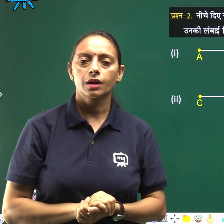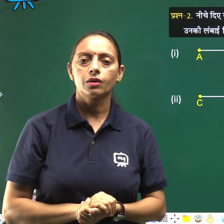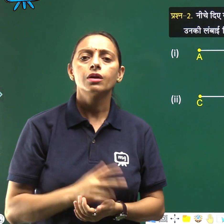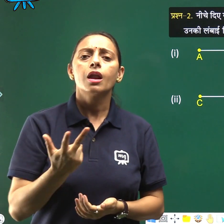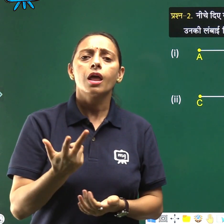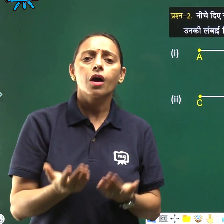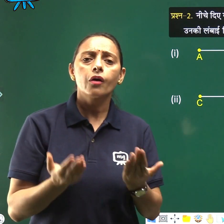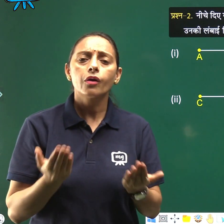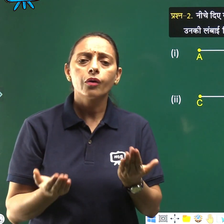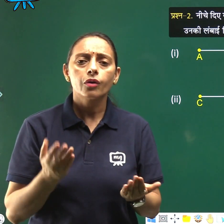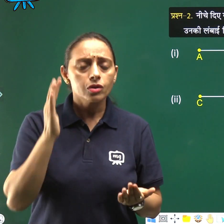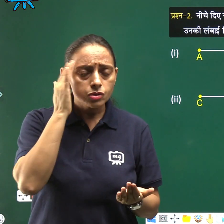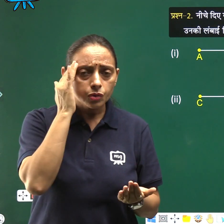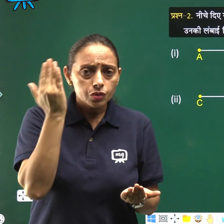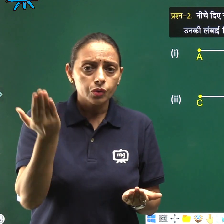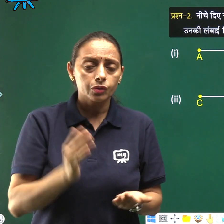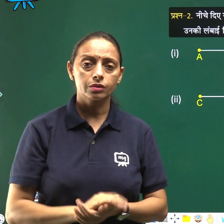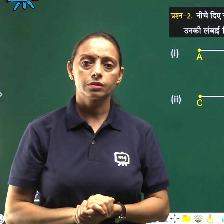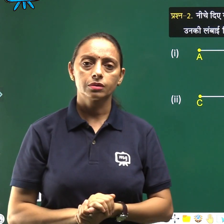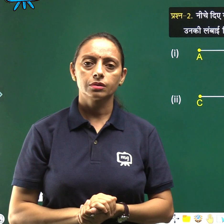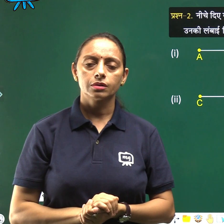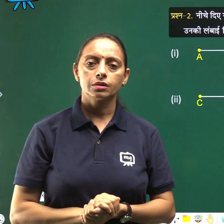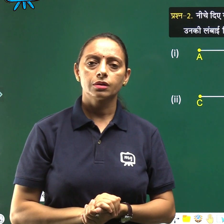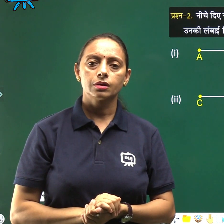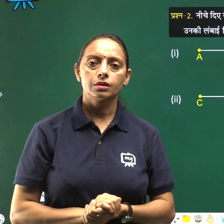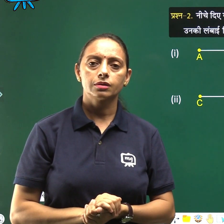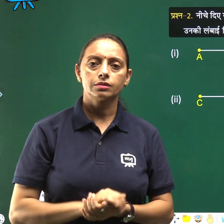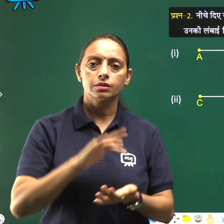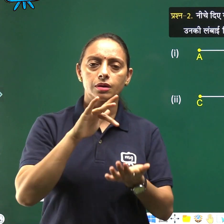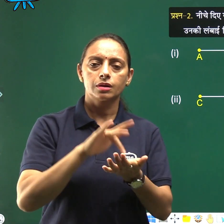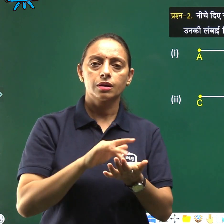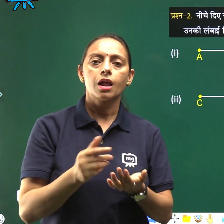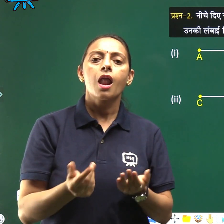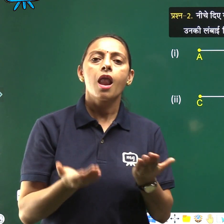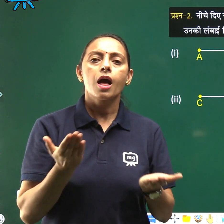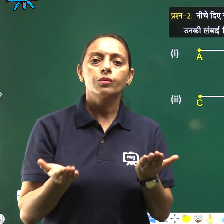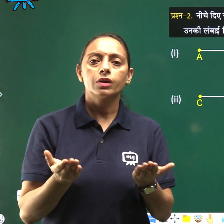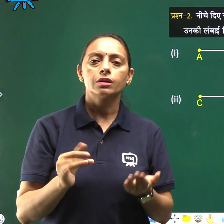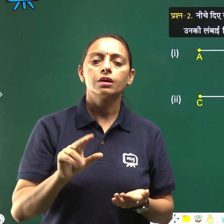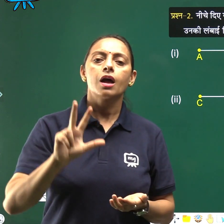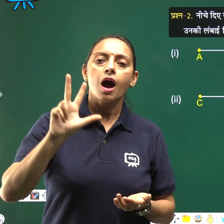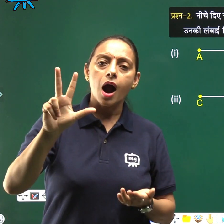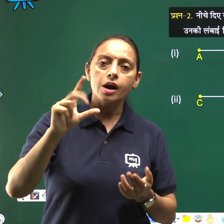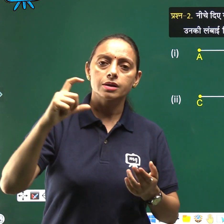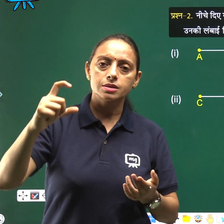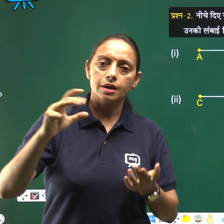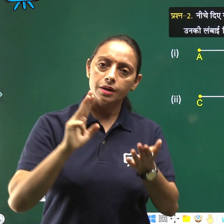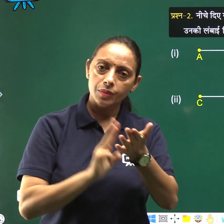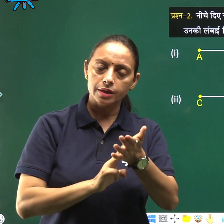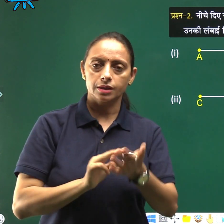अंदाजा लगाओ सोचो, ये होगा लगभग